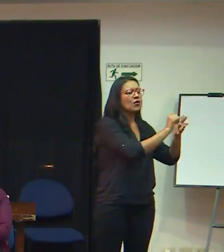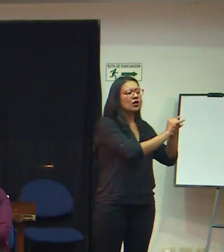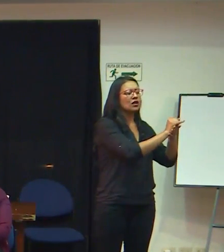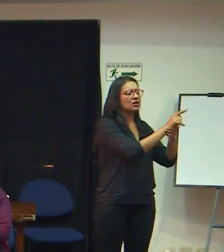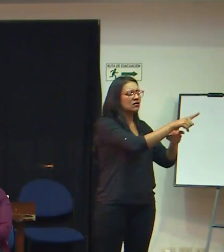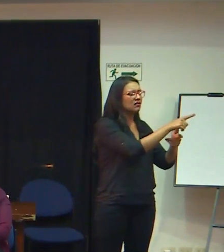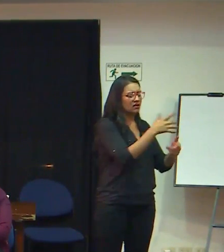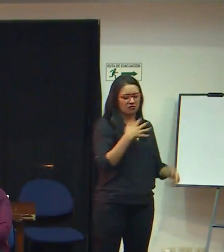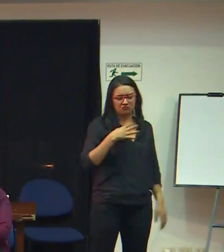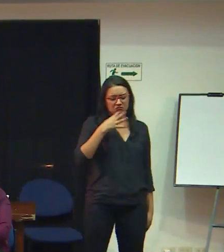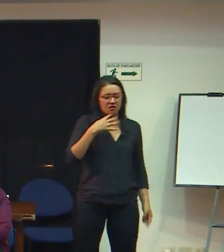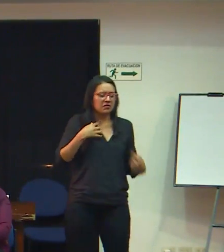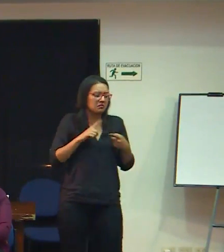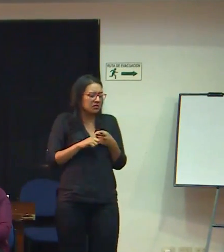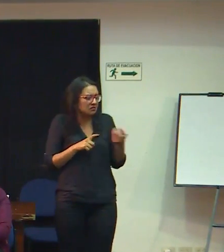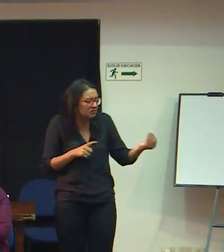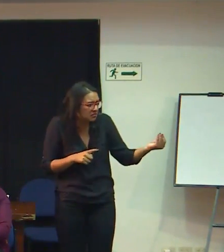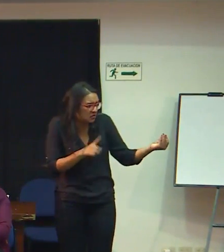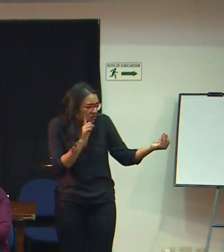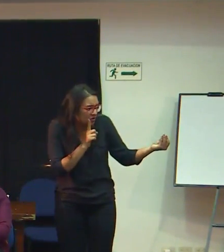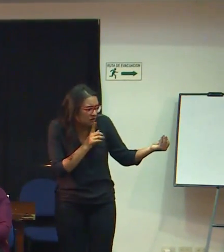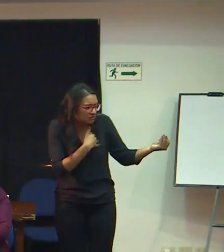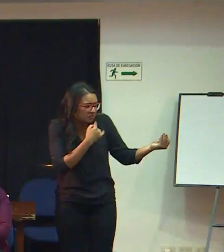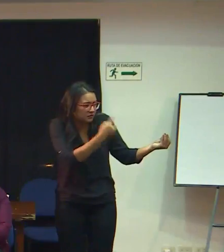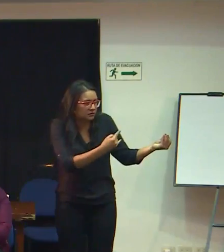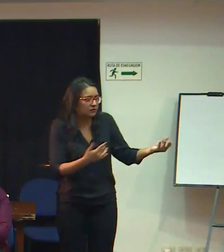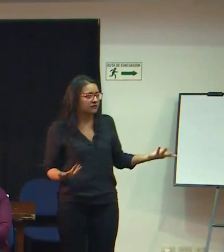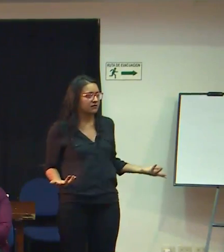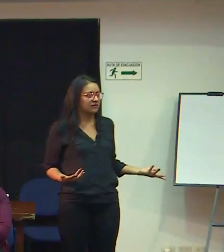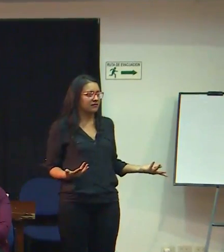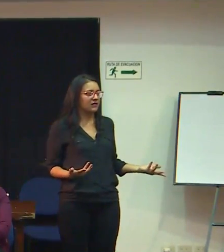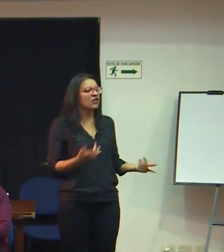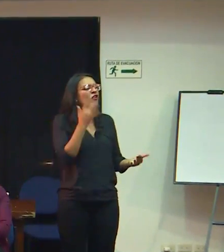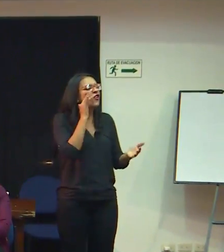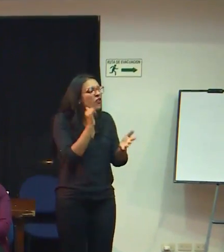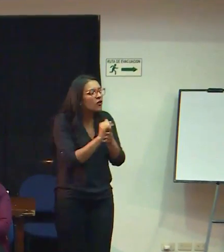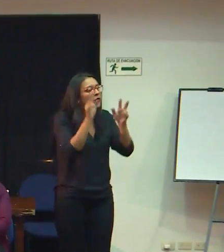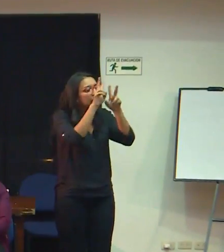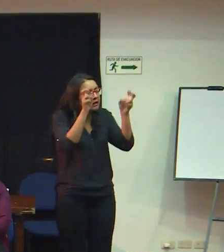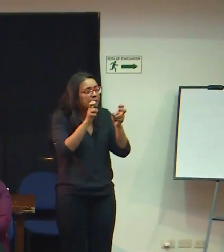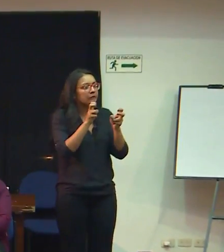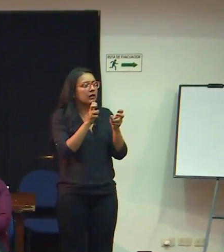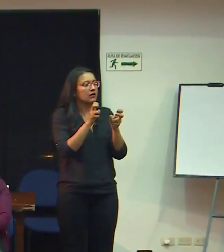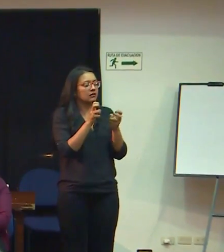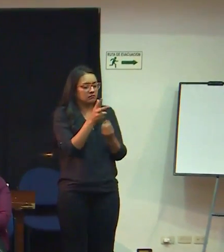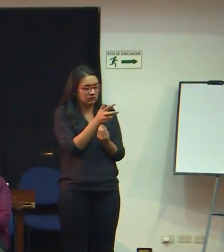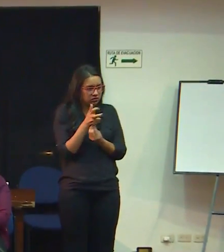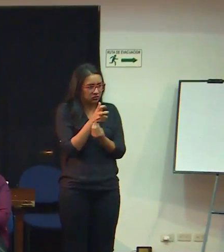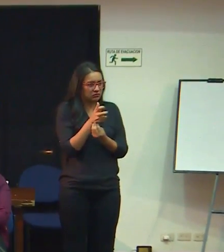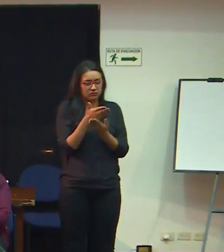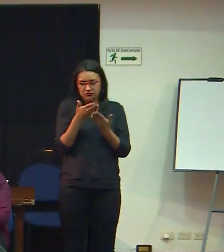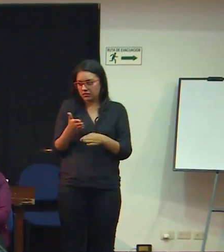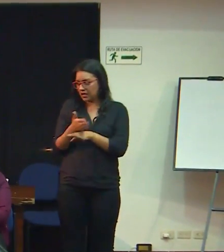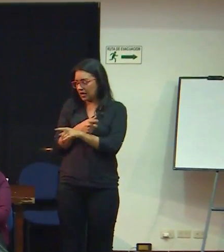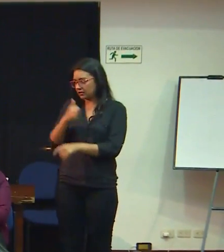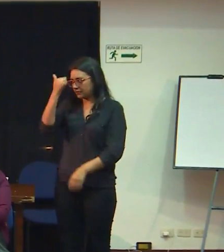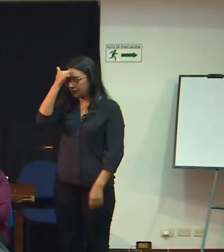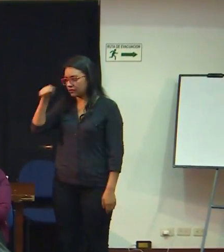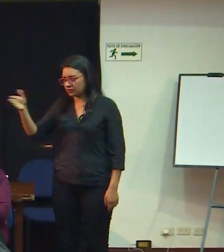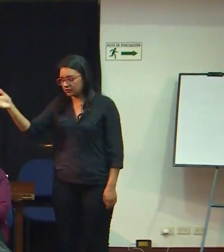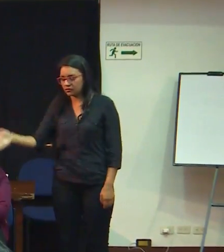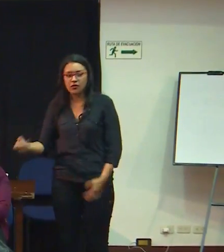entonces… ¿De qué manera el conflicto armado, el profe aquí presente lo pone en términos